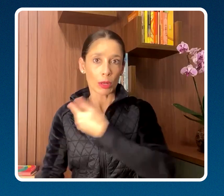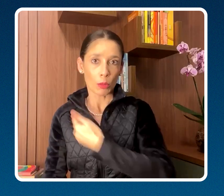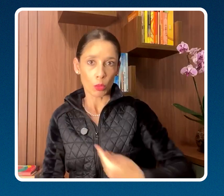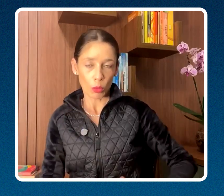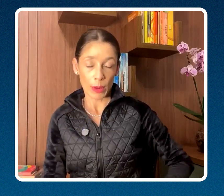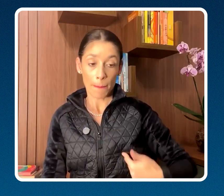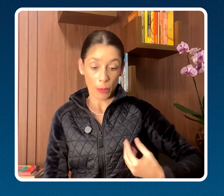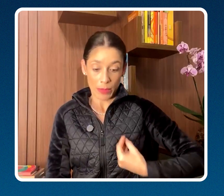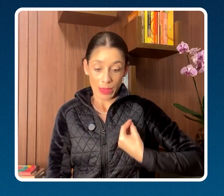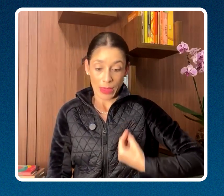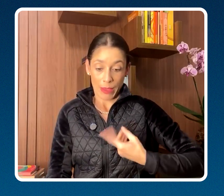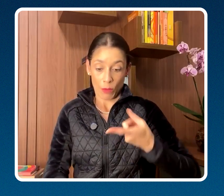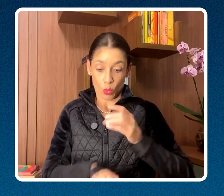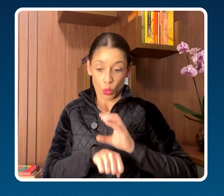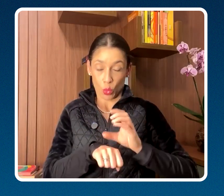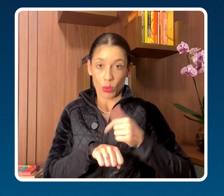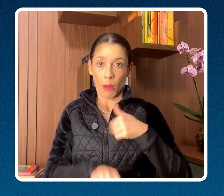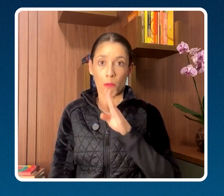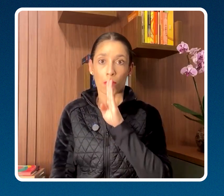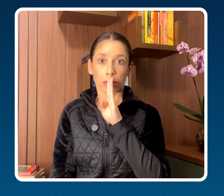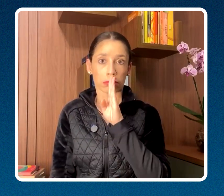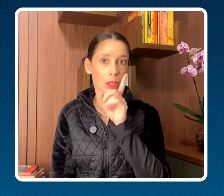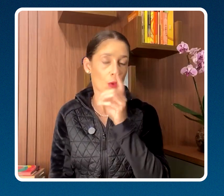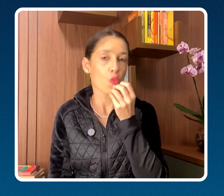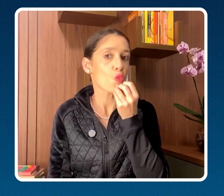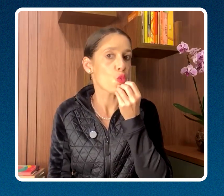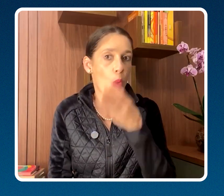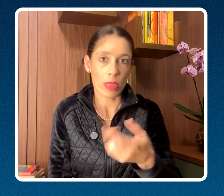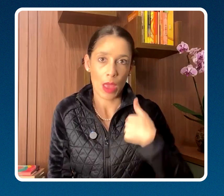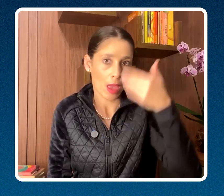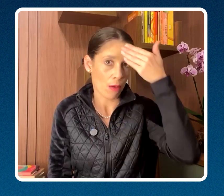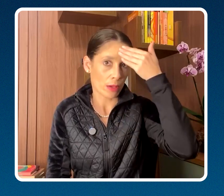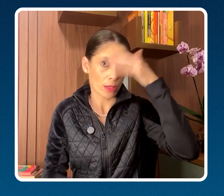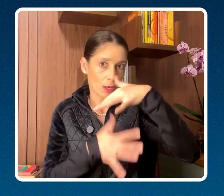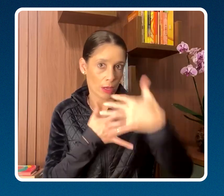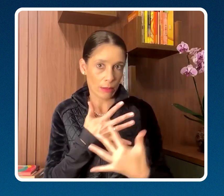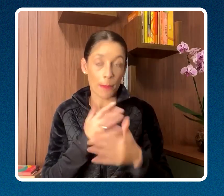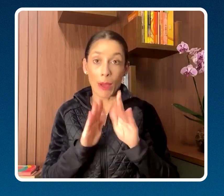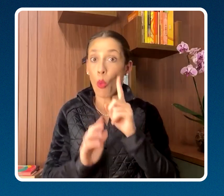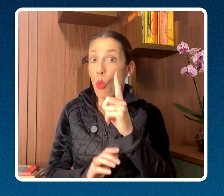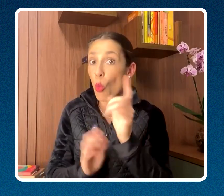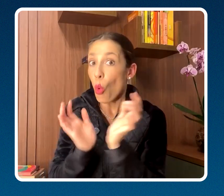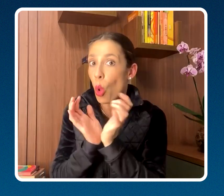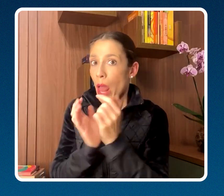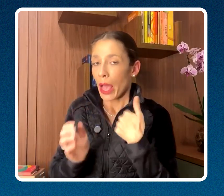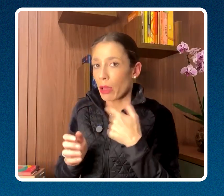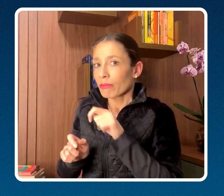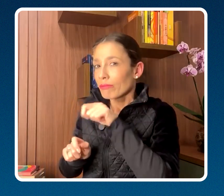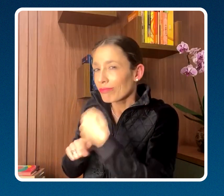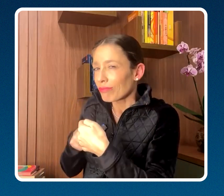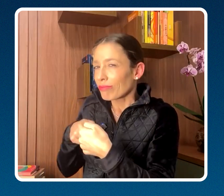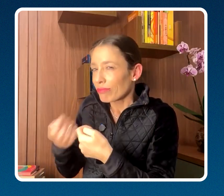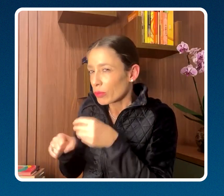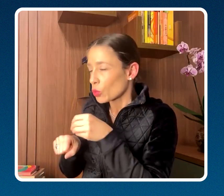curso, eu não disse para ninguém que eu falava. Mas eu tinha um colega no atendimento que a gente sempre, eu ensinava algum sinal ou outro para ele. Eu disse,